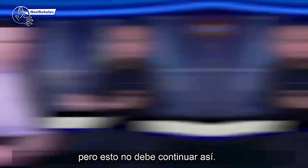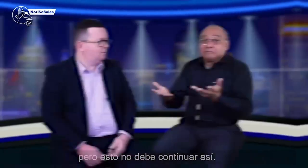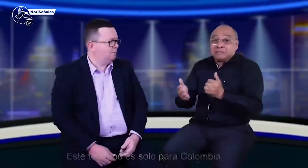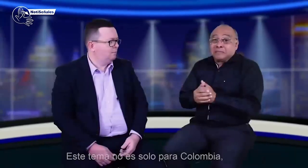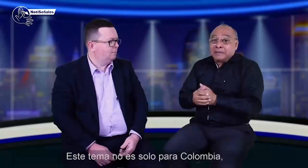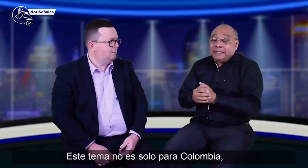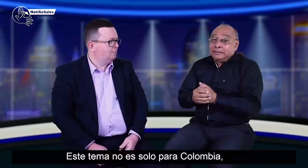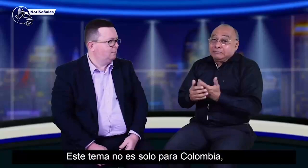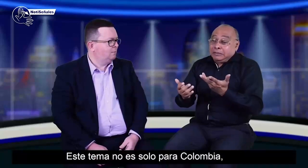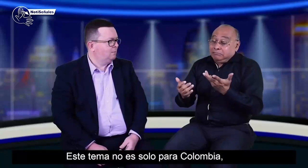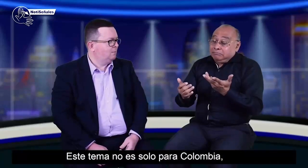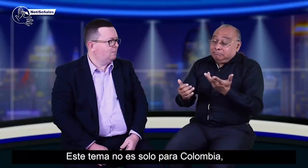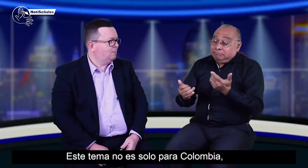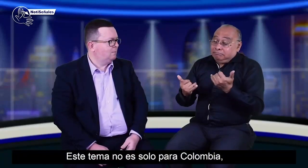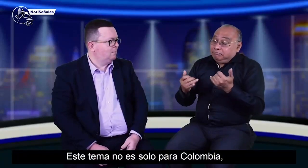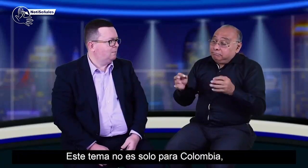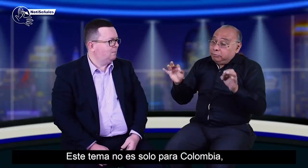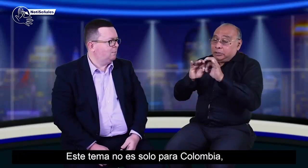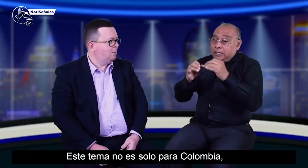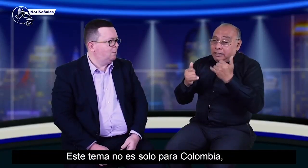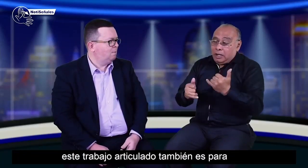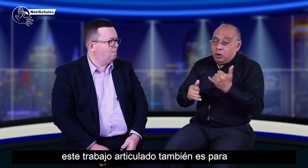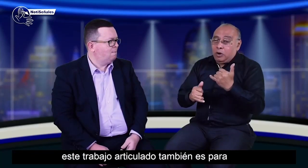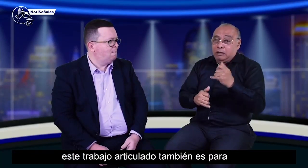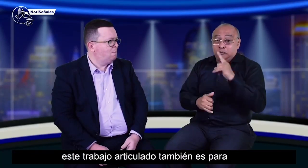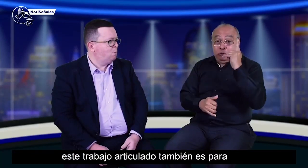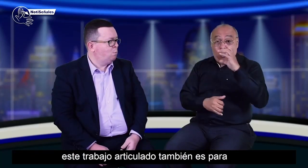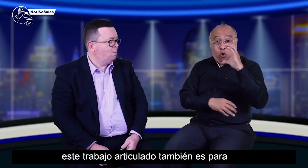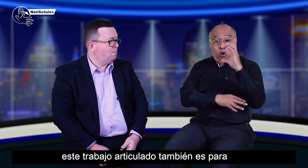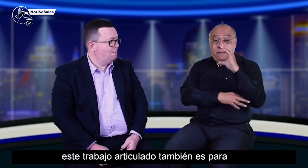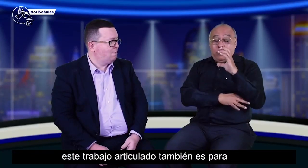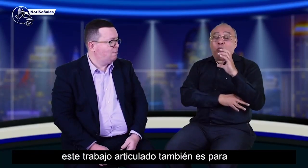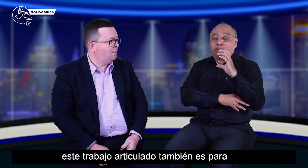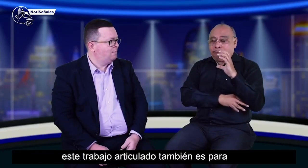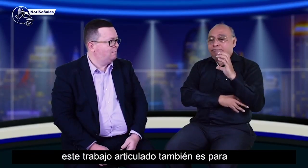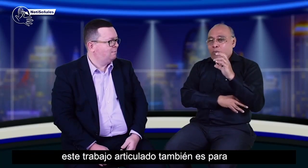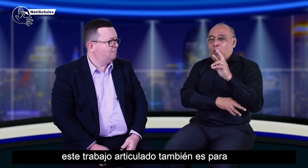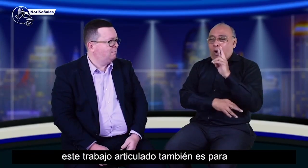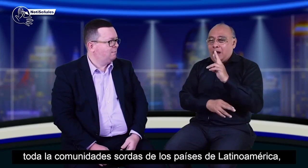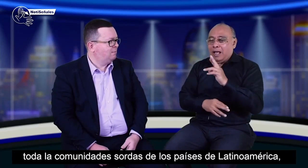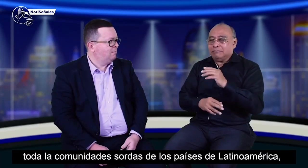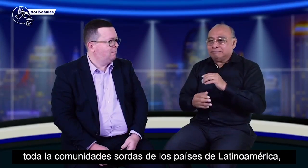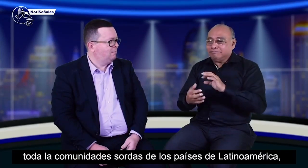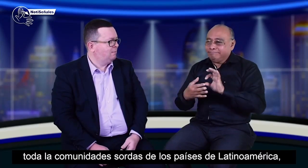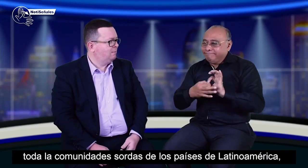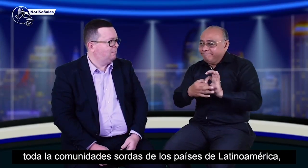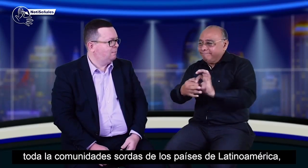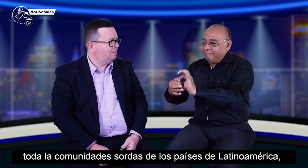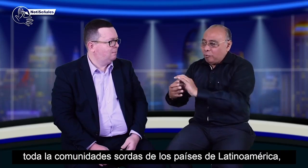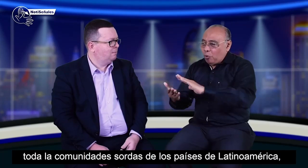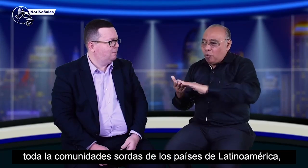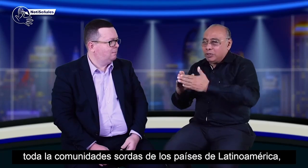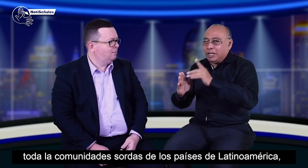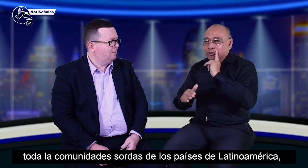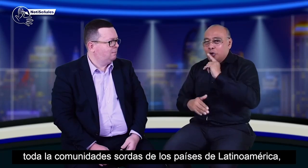Este tema no es solo para Colombia. Este trabajo articulado también es para todas las comunidades sordas de los países de